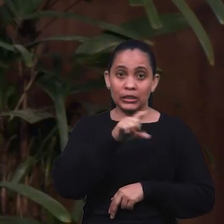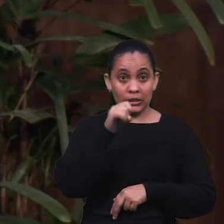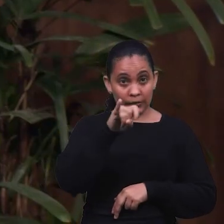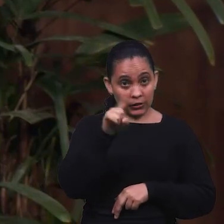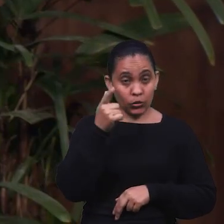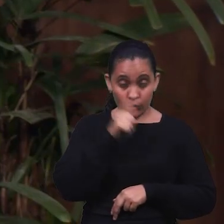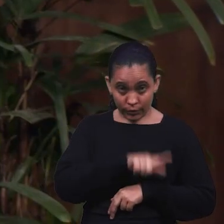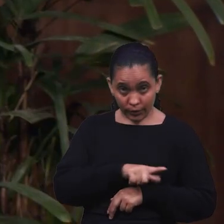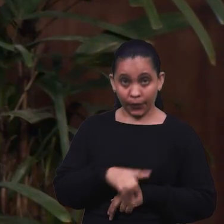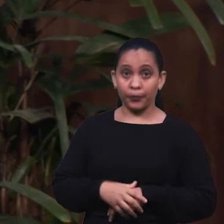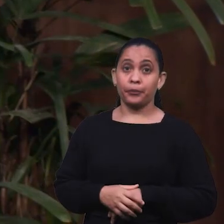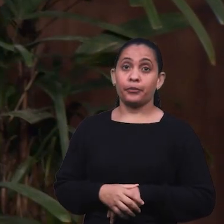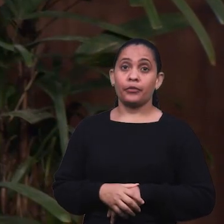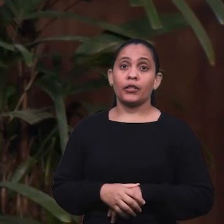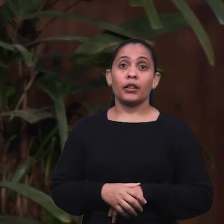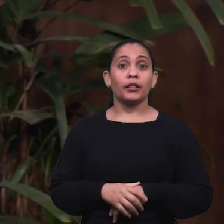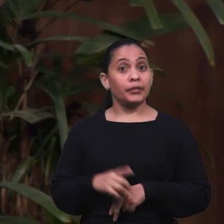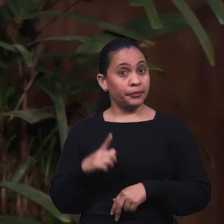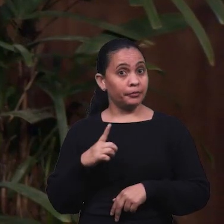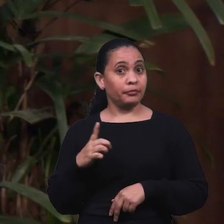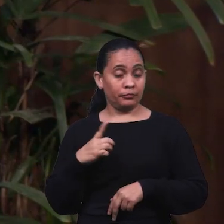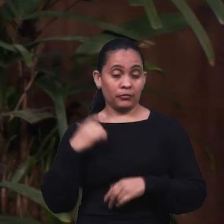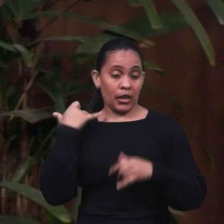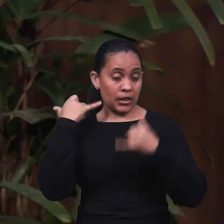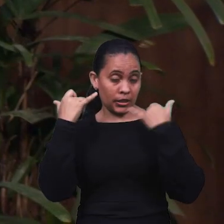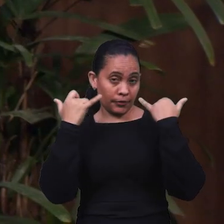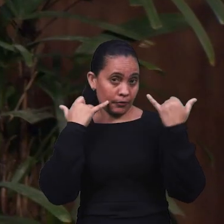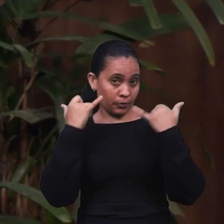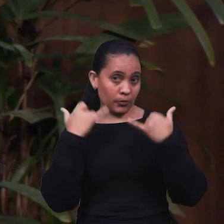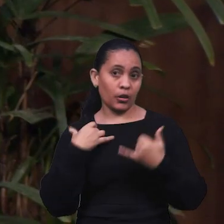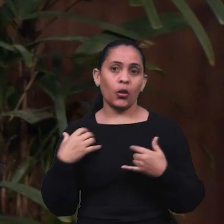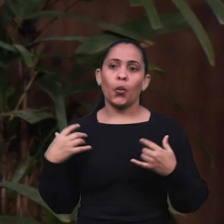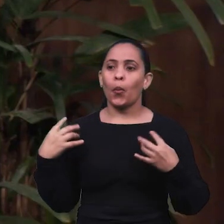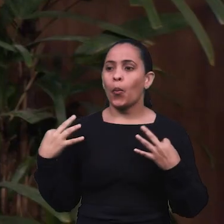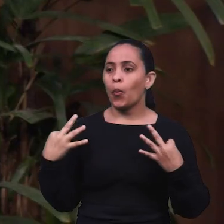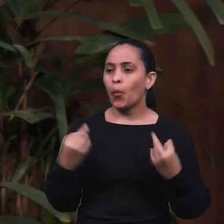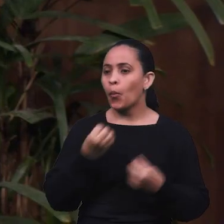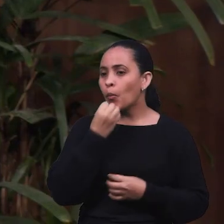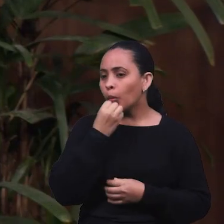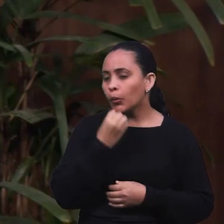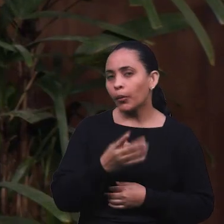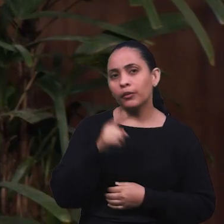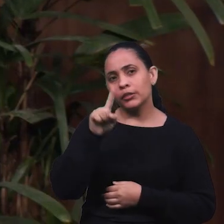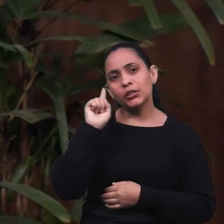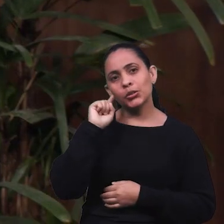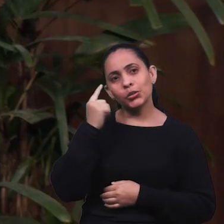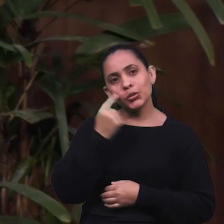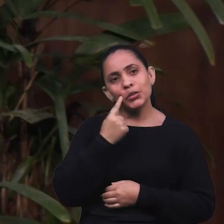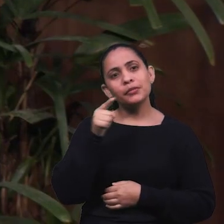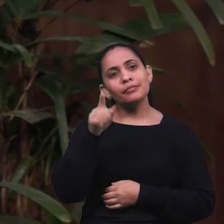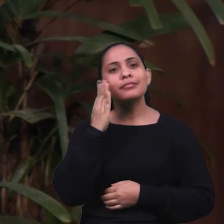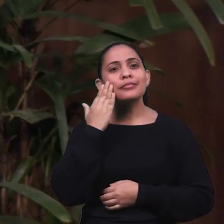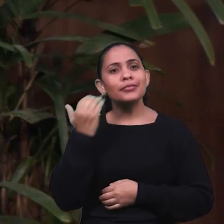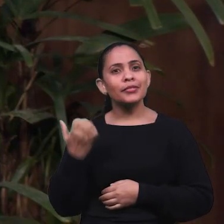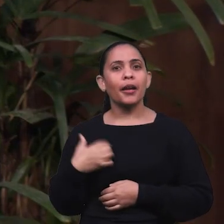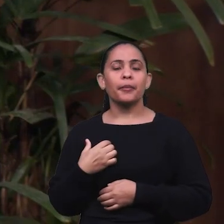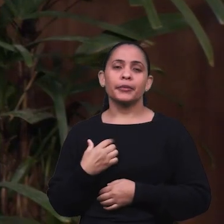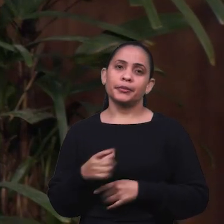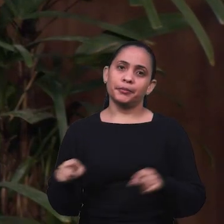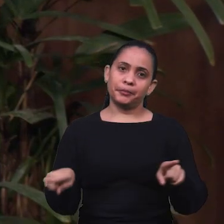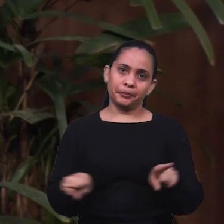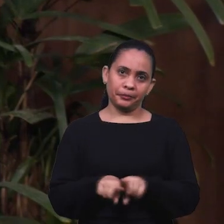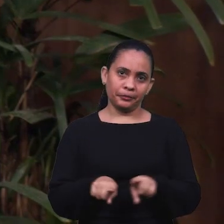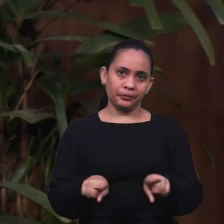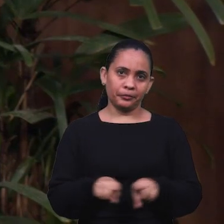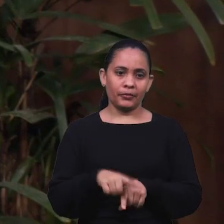você consegue, acesso a essas informações, fica muito mais fácil. E para você surdo, que às vezes a gente sabe que a língua